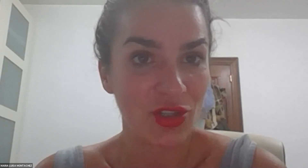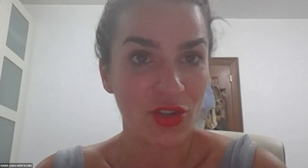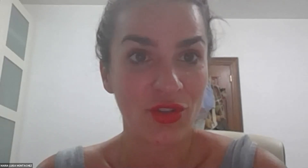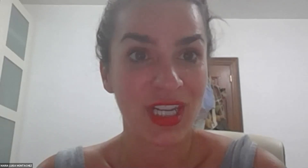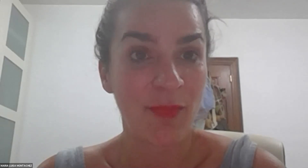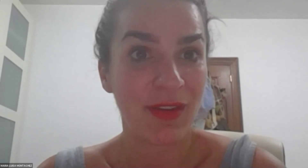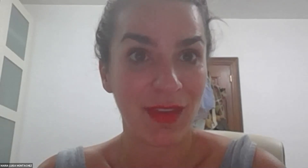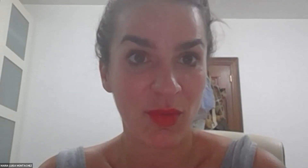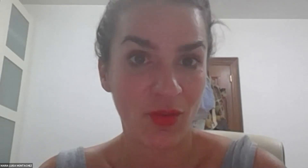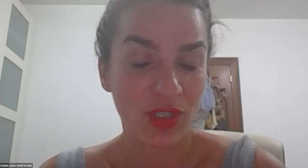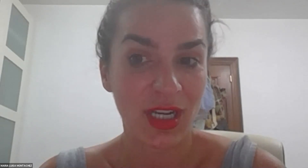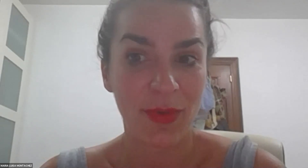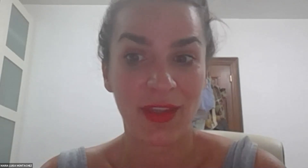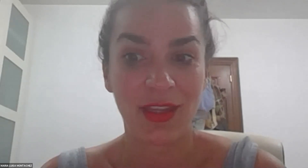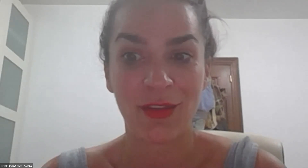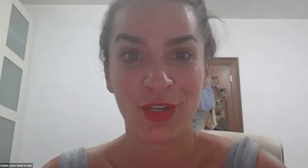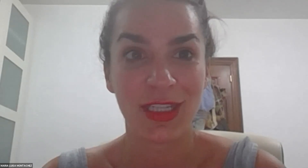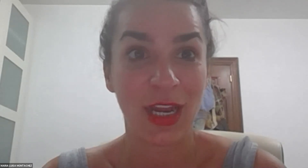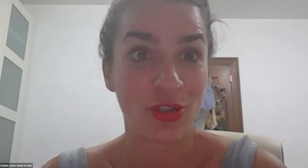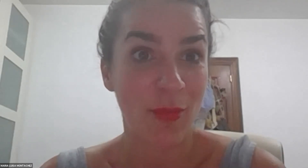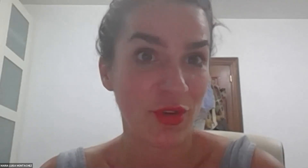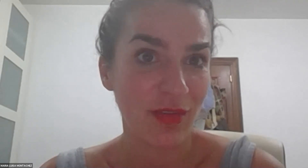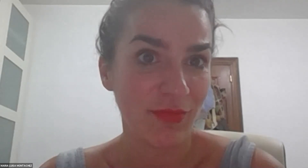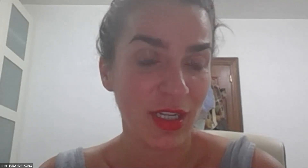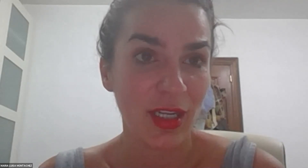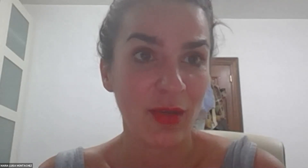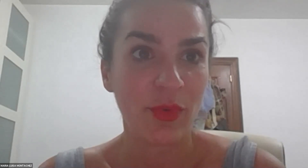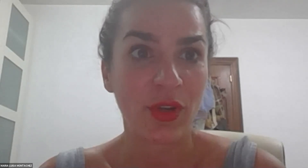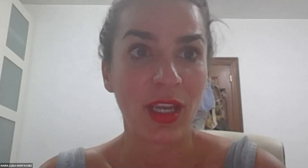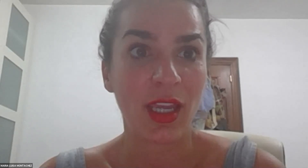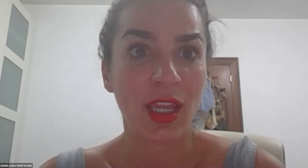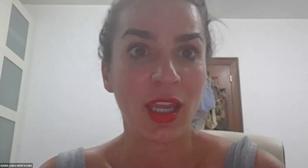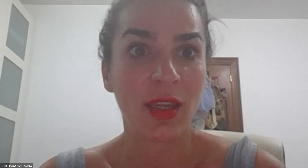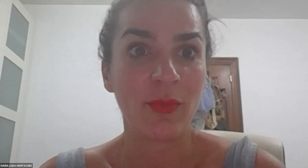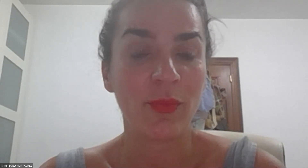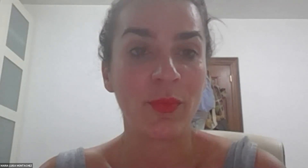he dicho, sea el principio de muchas capacitaciones, que nos apoye,